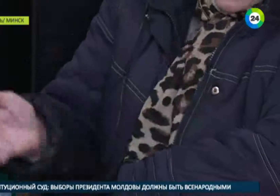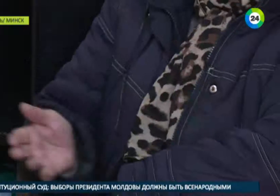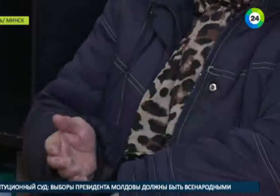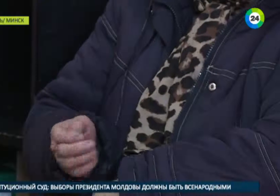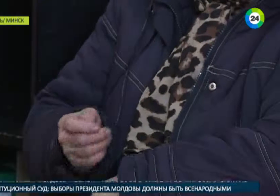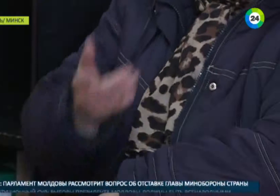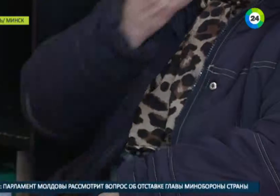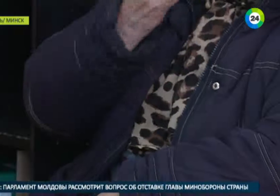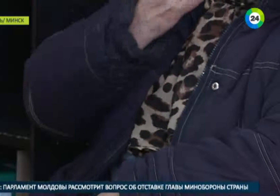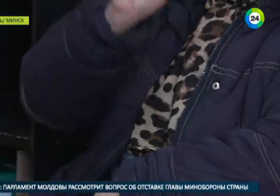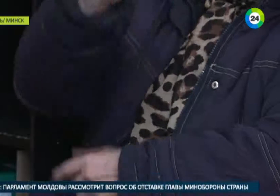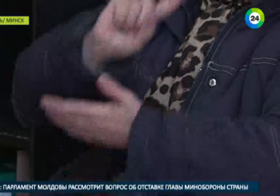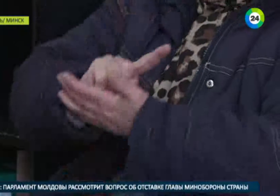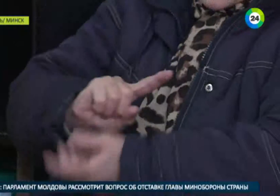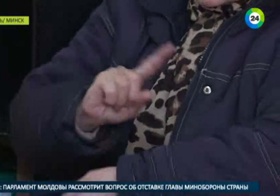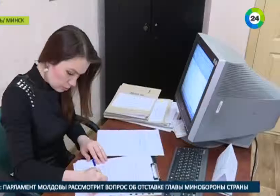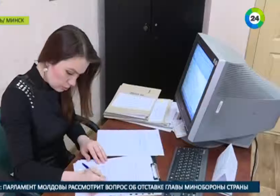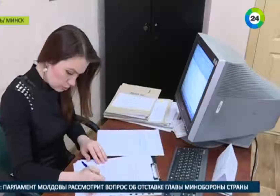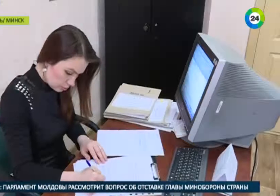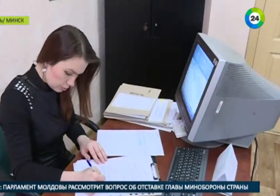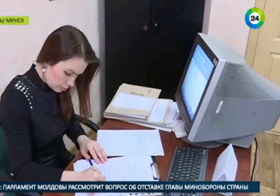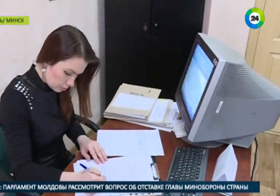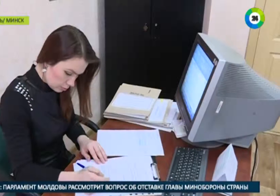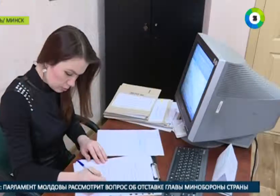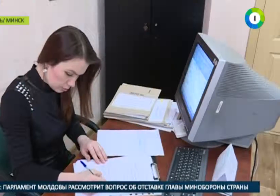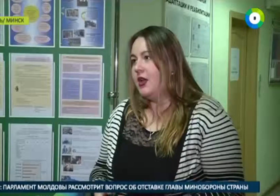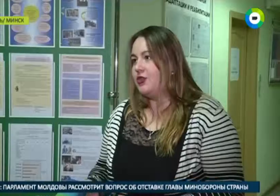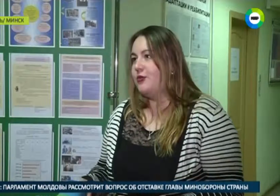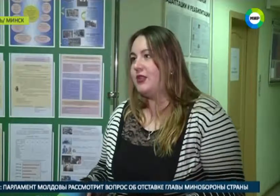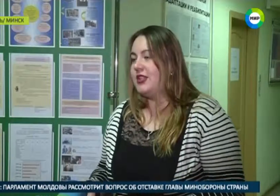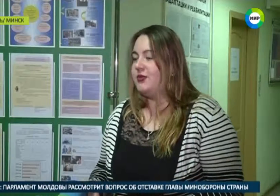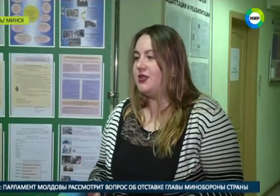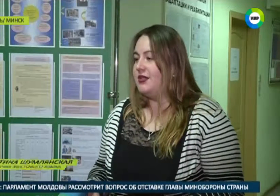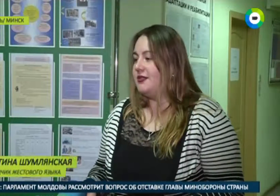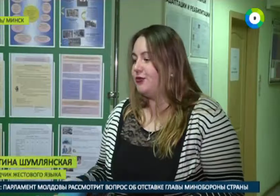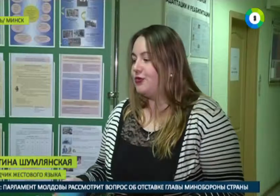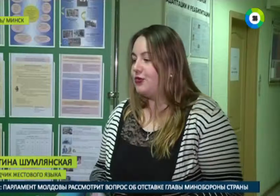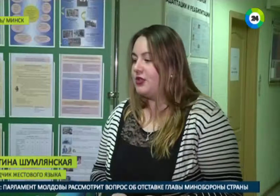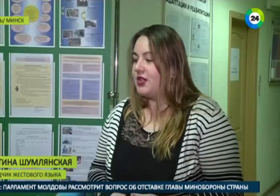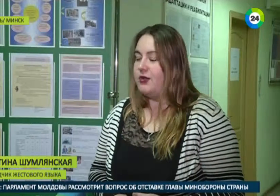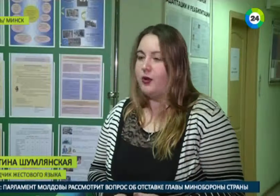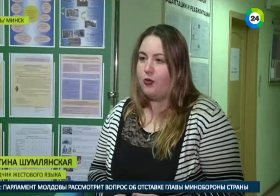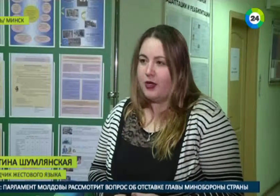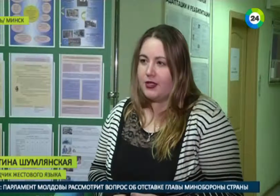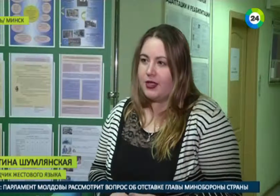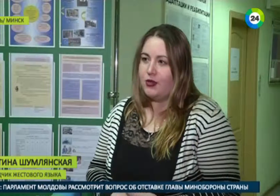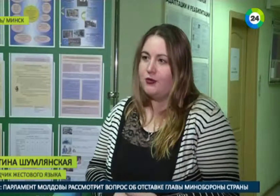связей, а также сопровождать их, например, в медучреждение. Чтобы прийти объяснить, ну, что человека беспокоит, какие у него